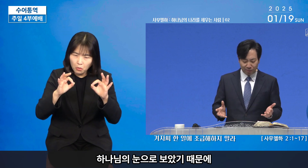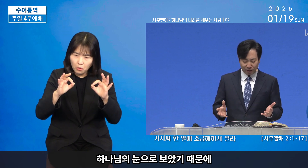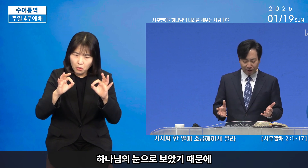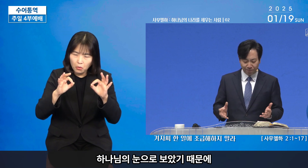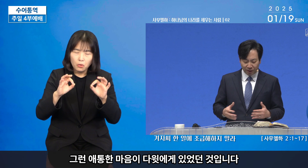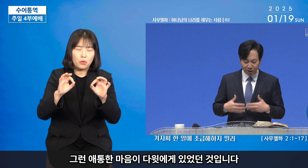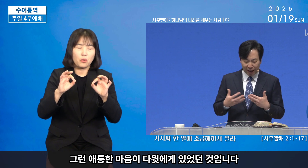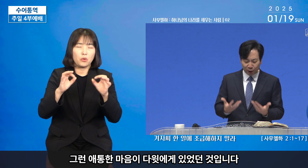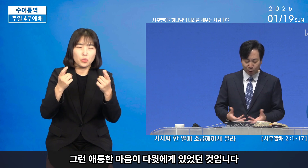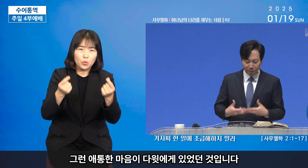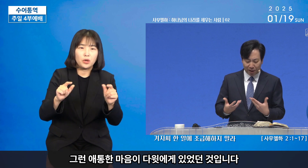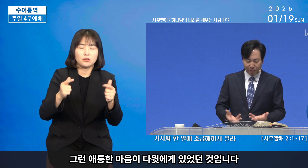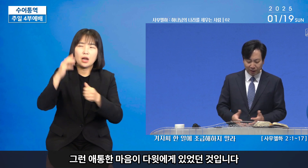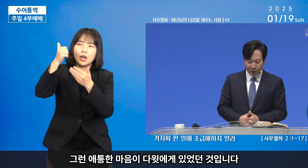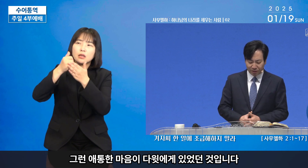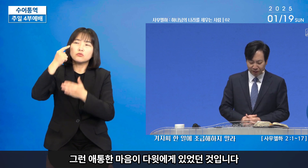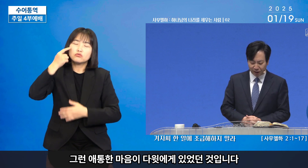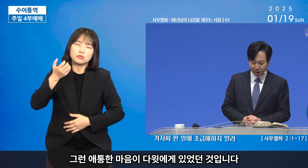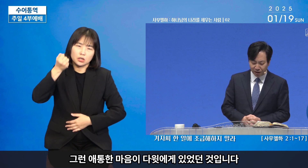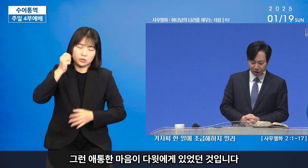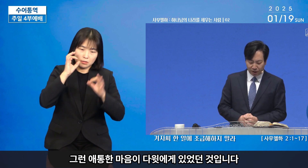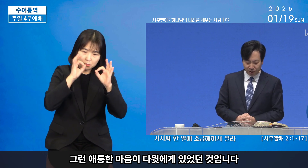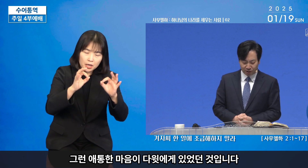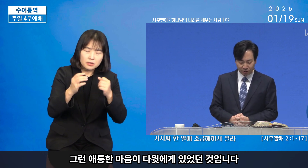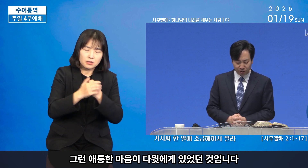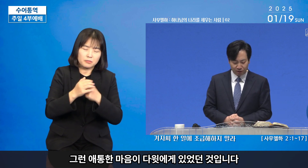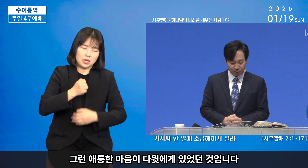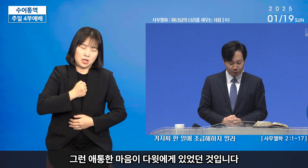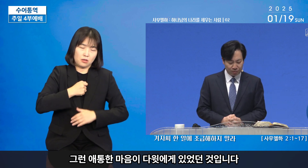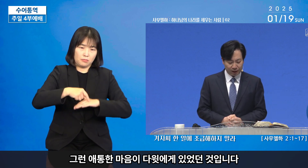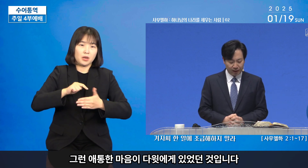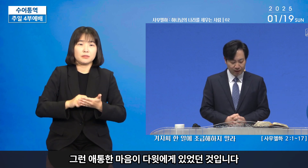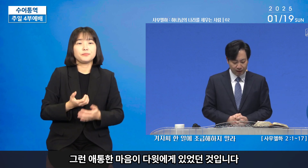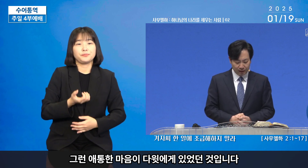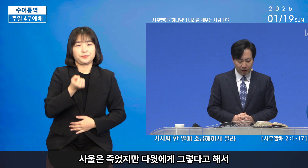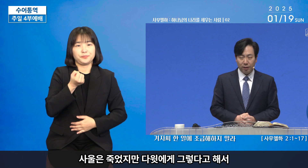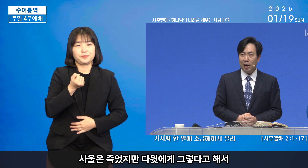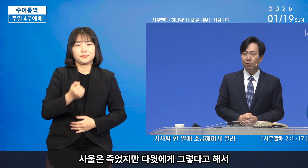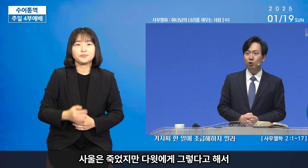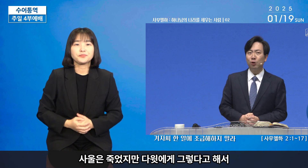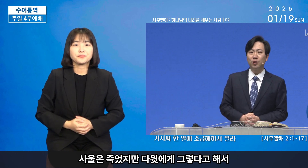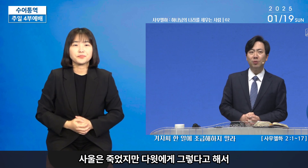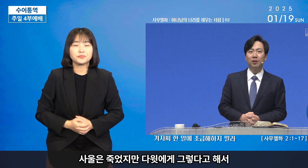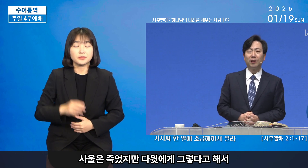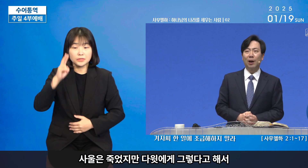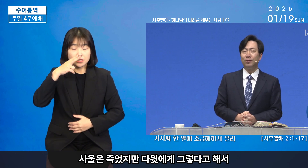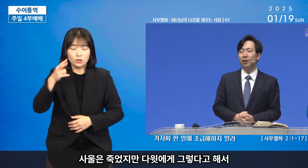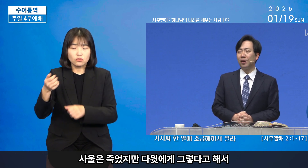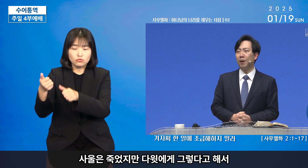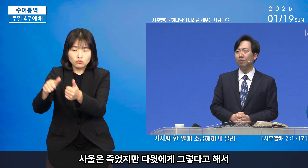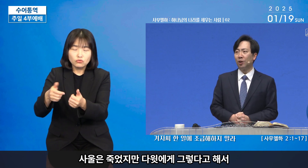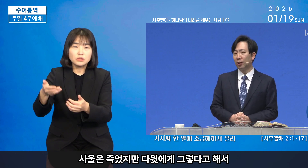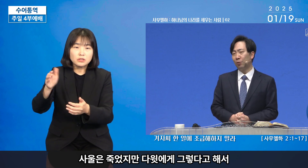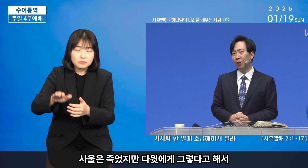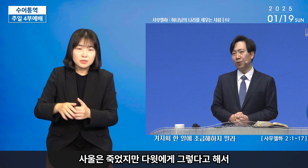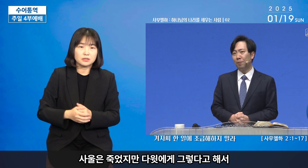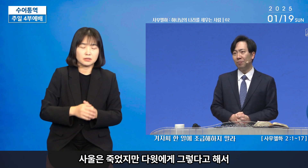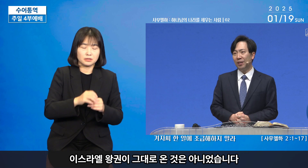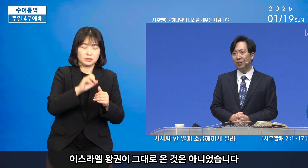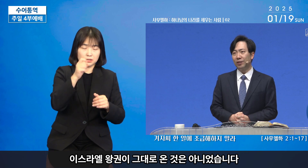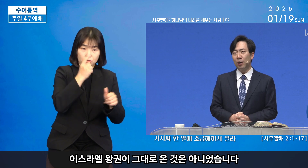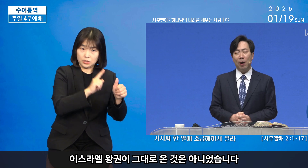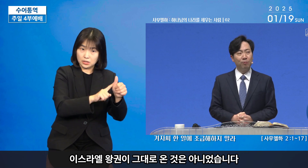보았기 때문에 그런 애통한 마음이 다윗에게 있었던 것입니다. 사울은 죽었지만 다윗에게 그렇다고